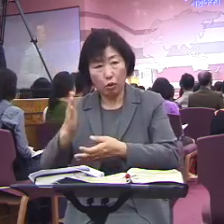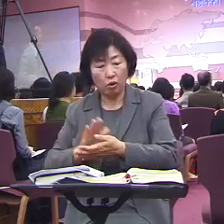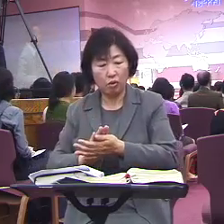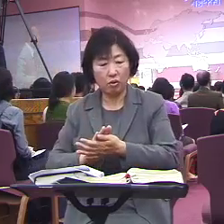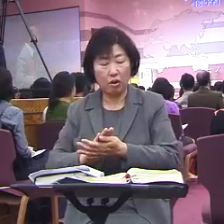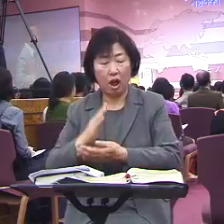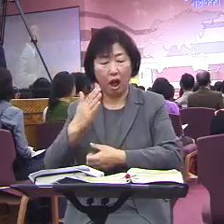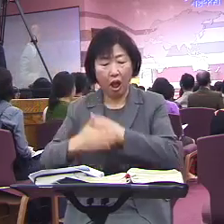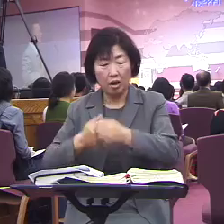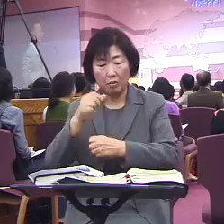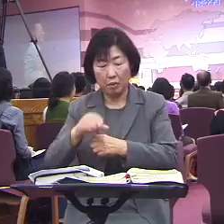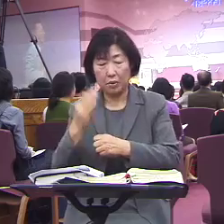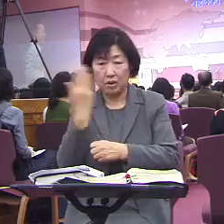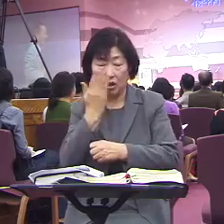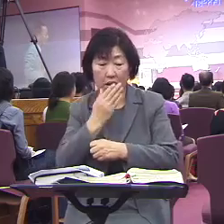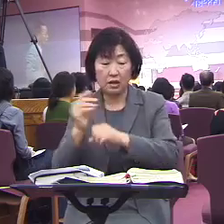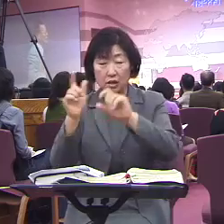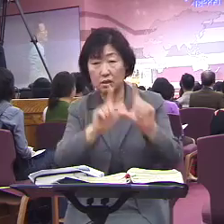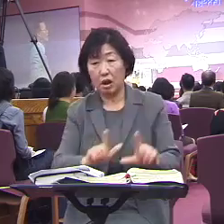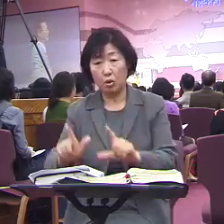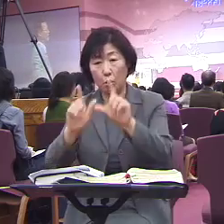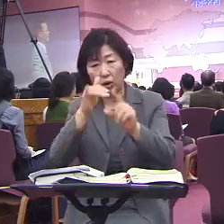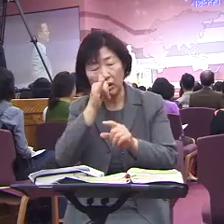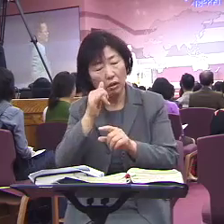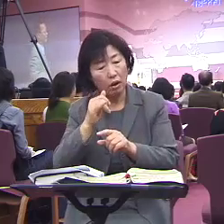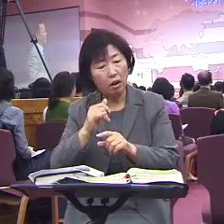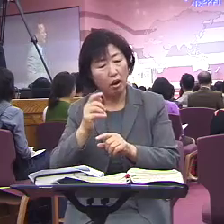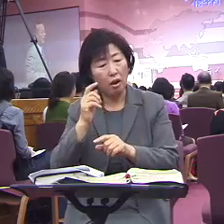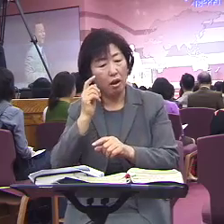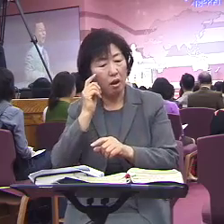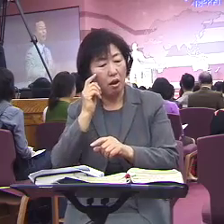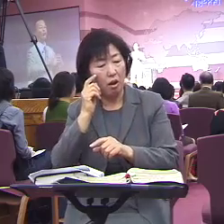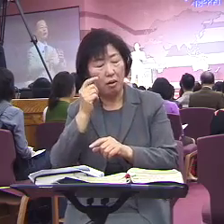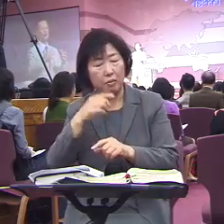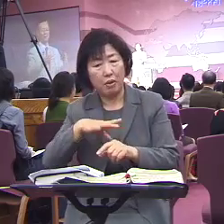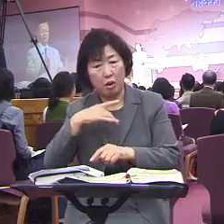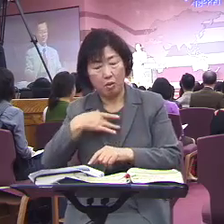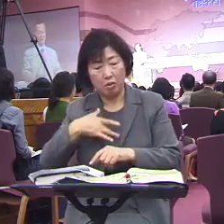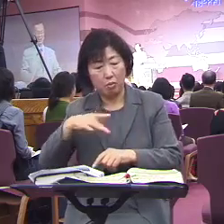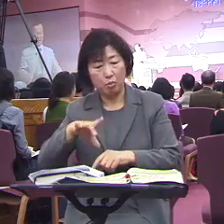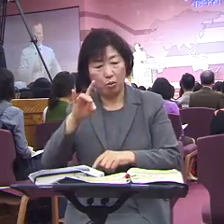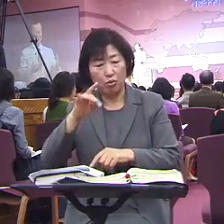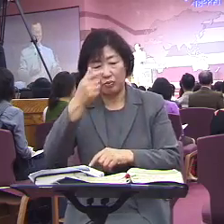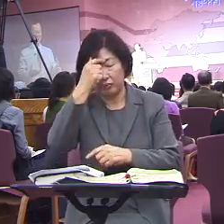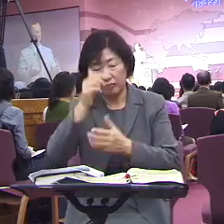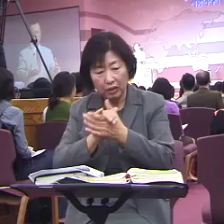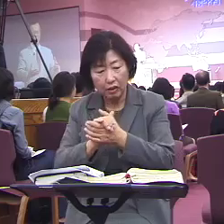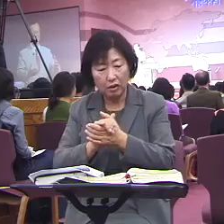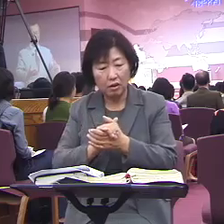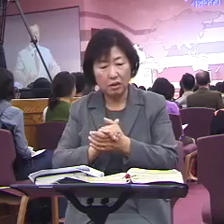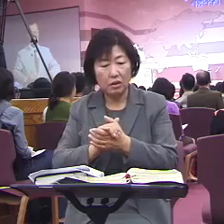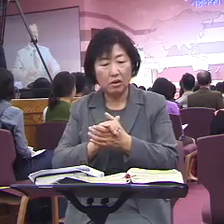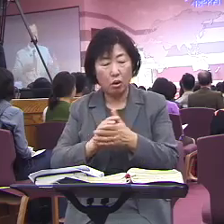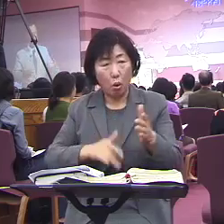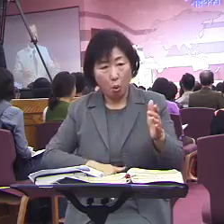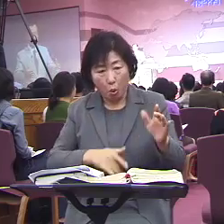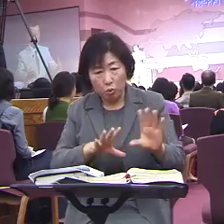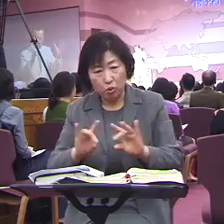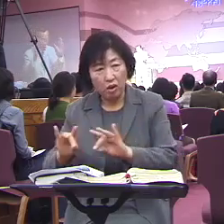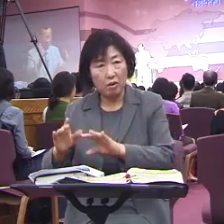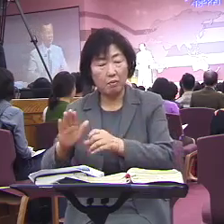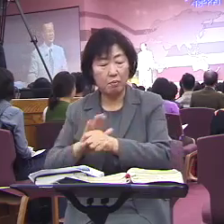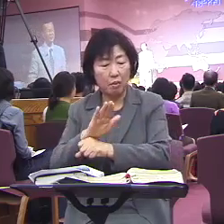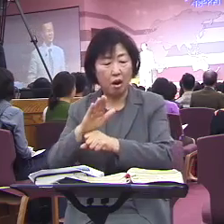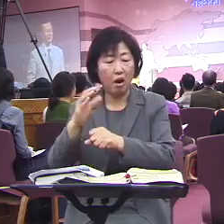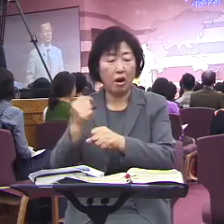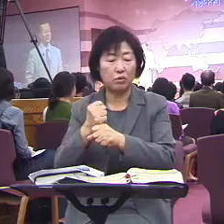앞에 신령한 삶을 살고 있는가, 내가 먼저 기도해야 되는 것입니다. 그 다음에 온유한 마음으로, 사랑으로, 왜냐하면 사랑으로 진리를